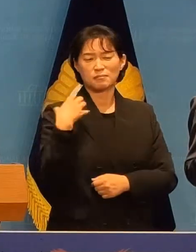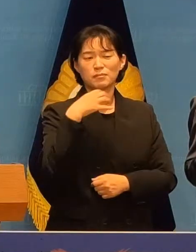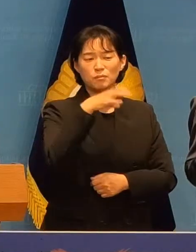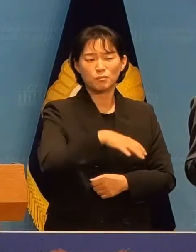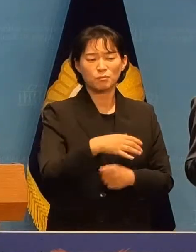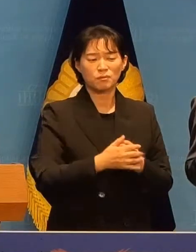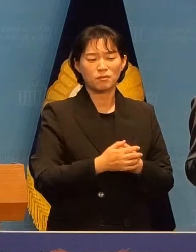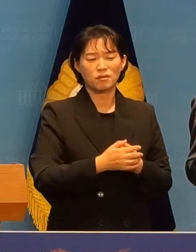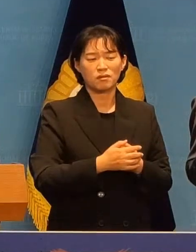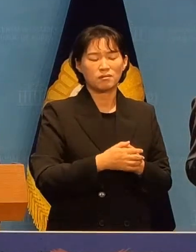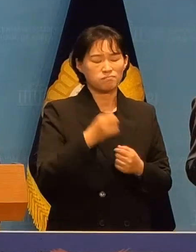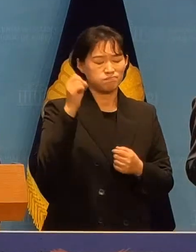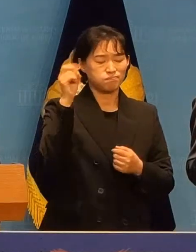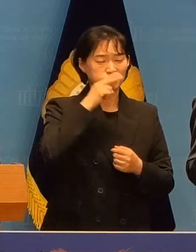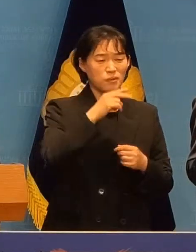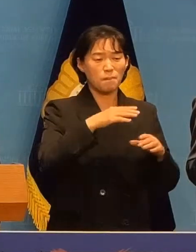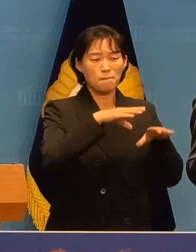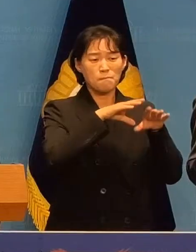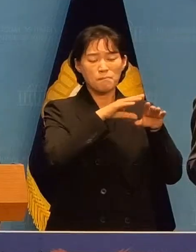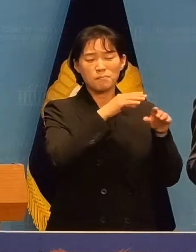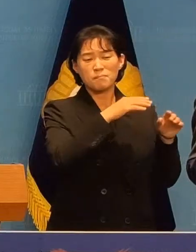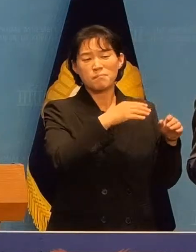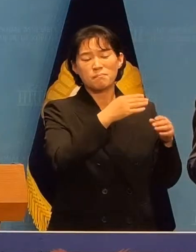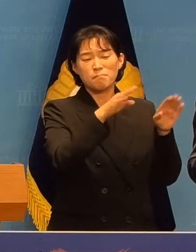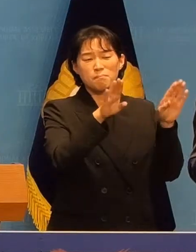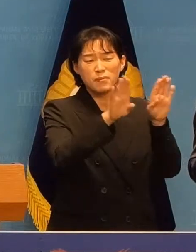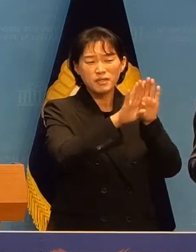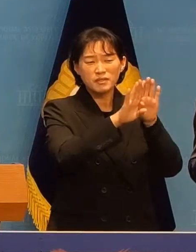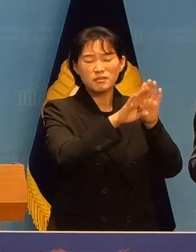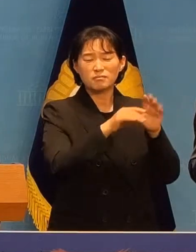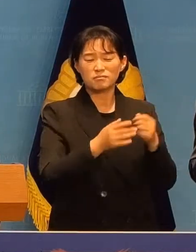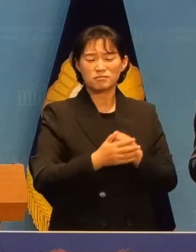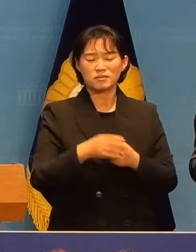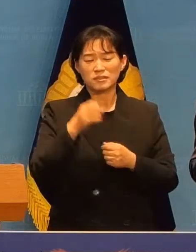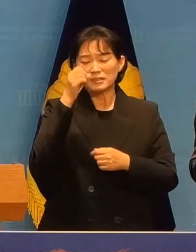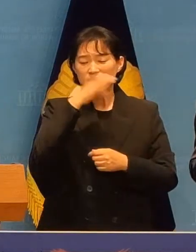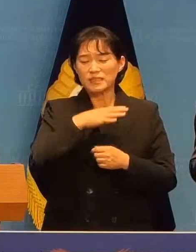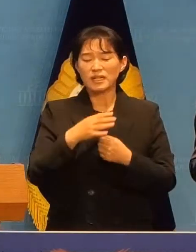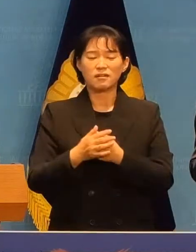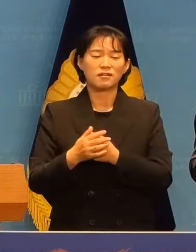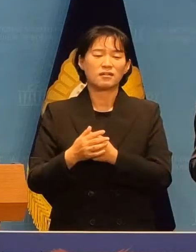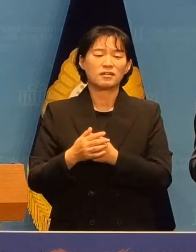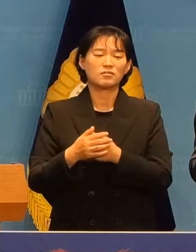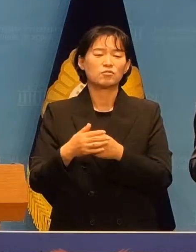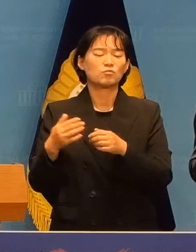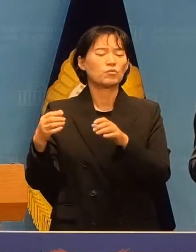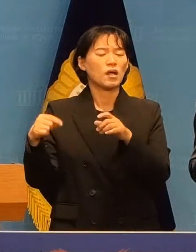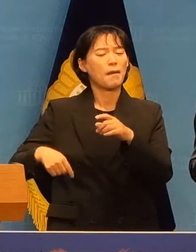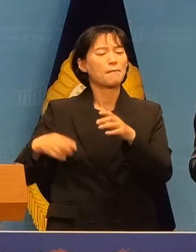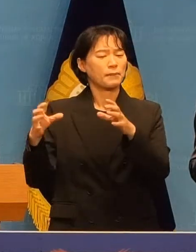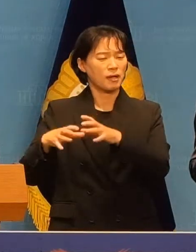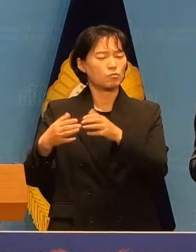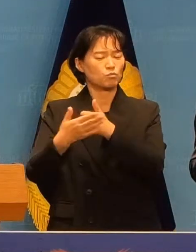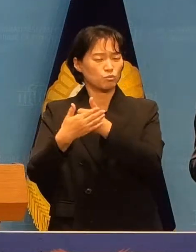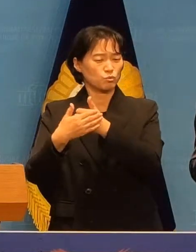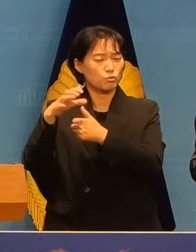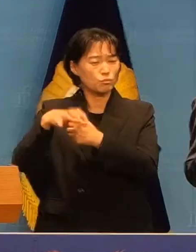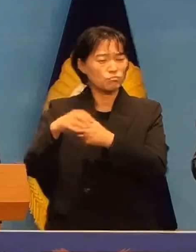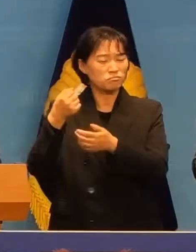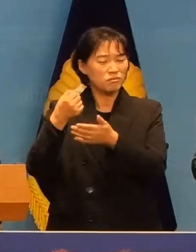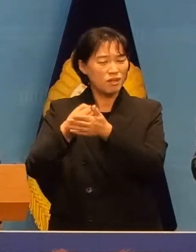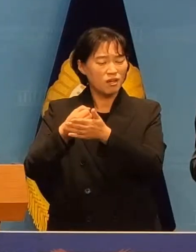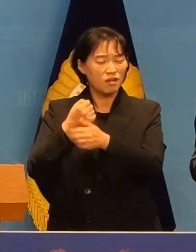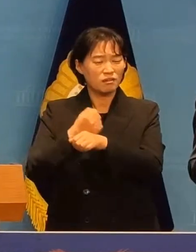일방적으로 폐쇄하고 협력 정비망으로 대체하겠다는 것은 정비 품질 하락, 소비자 비용 증가, 사고